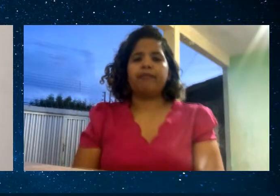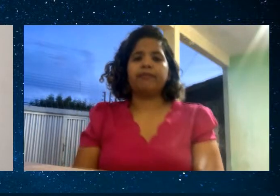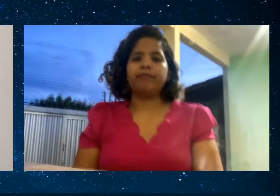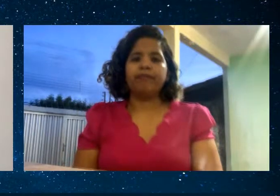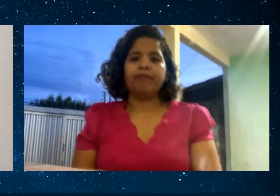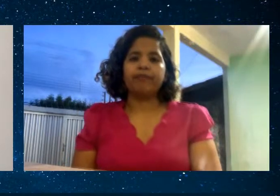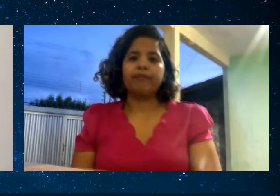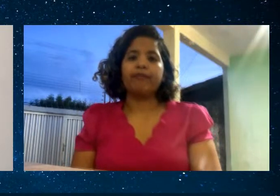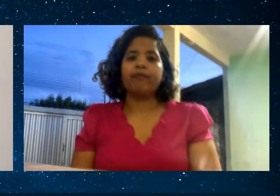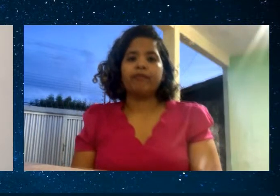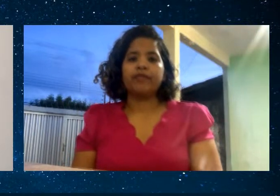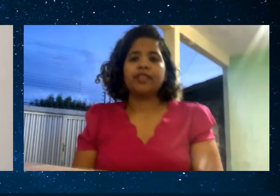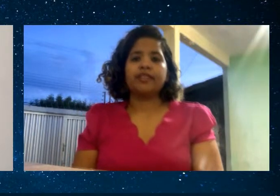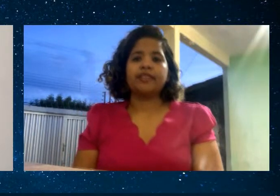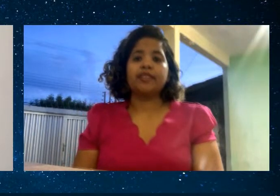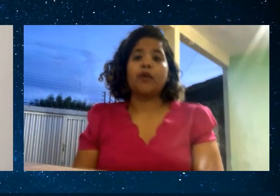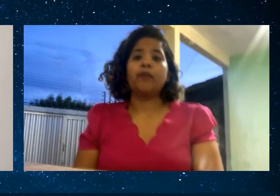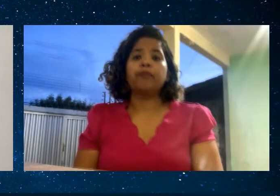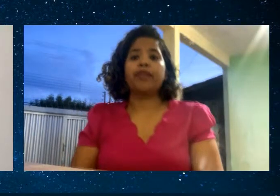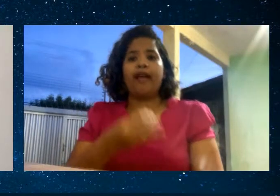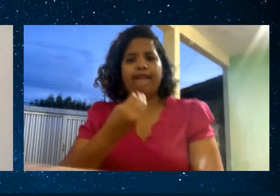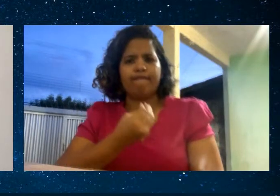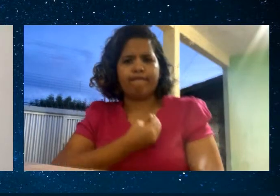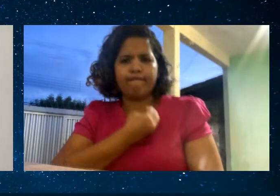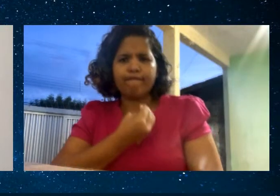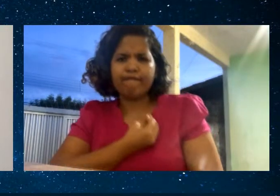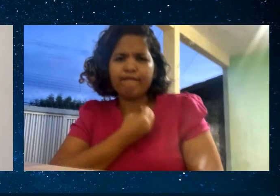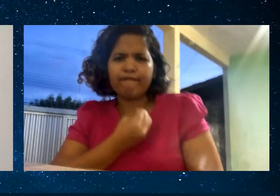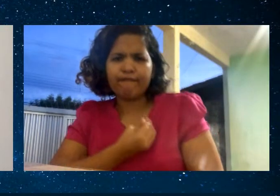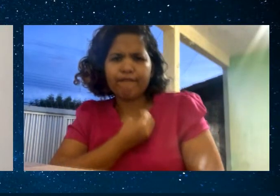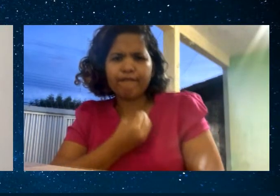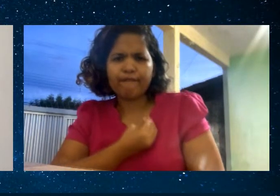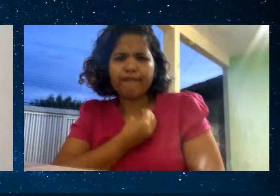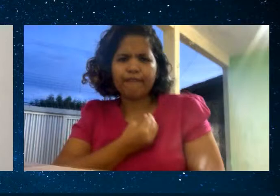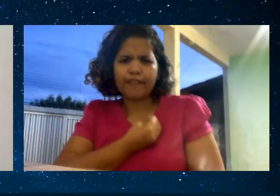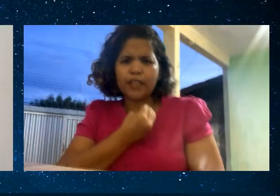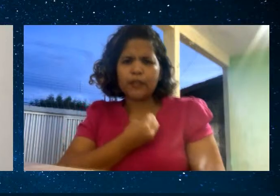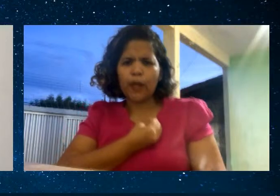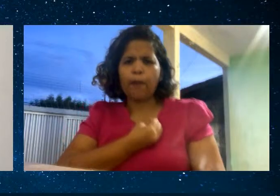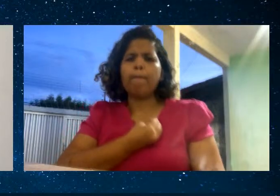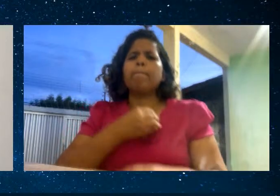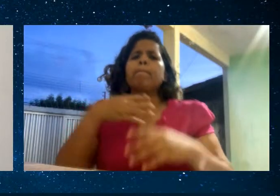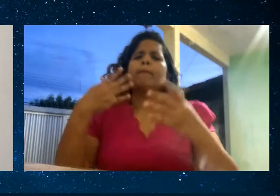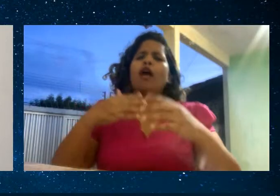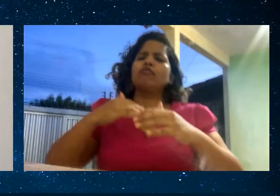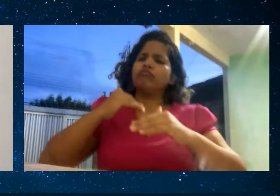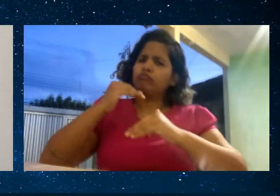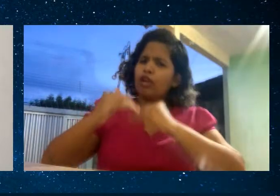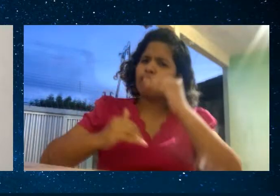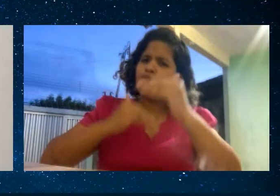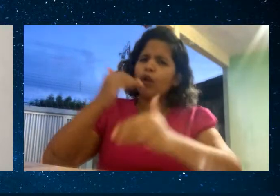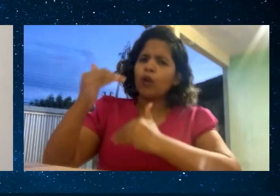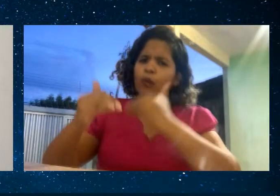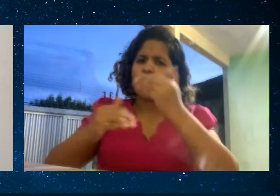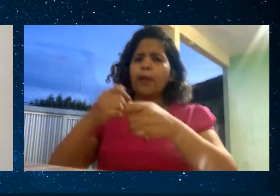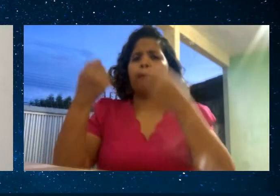nós a vida para ver exe